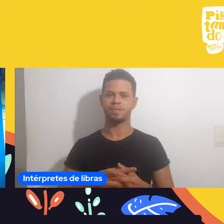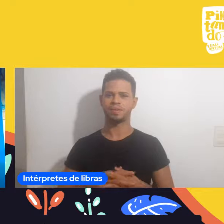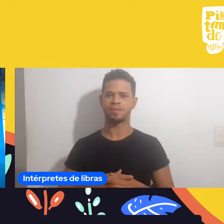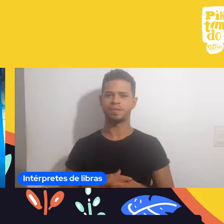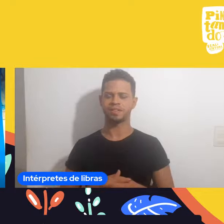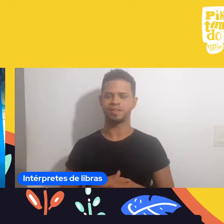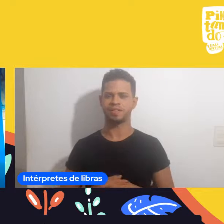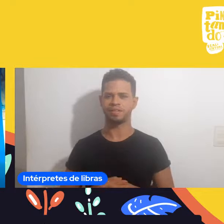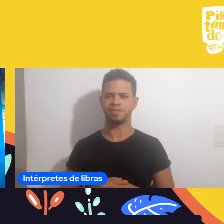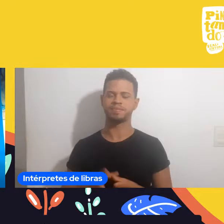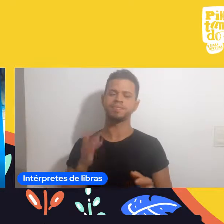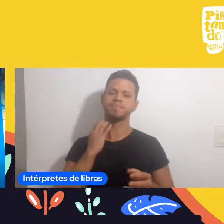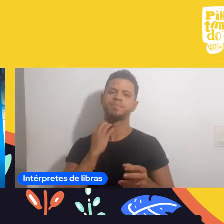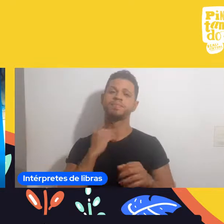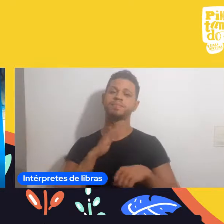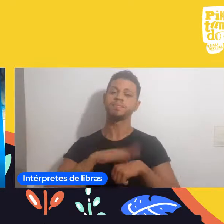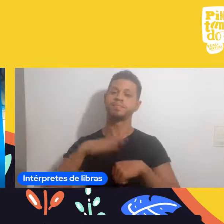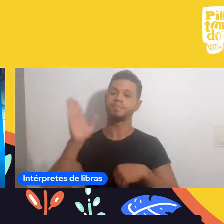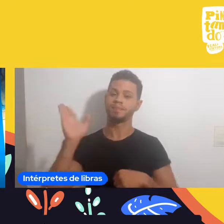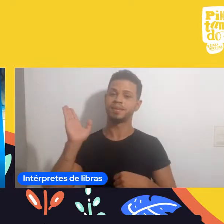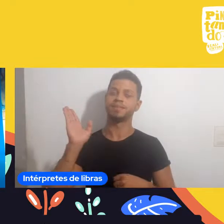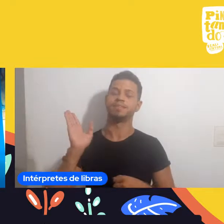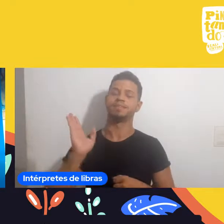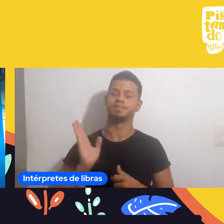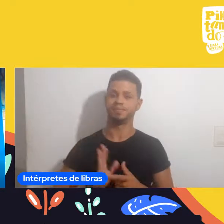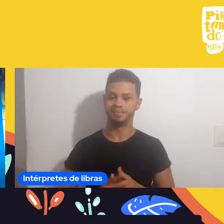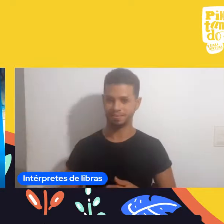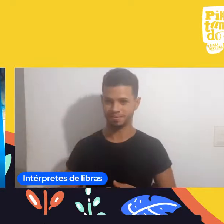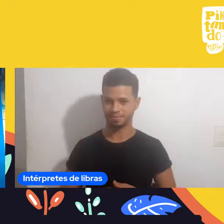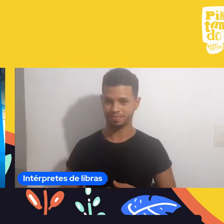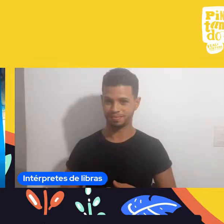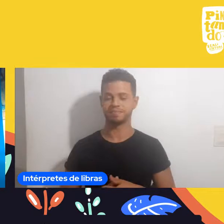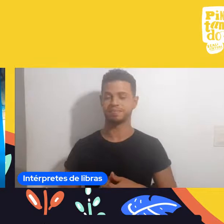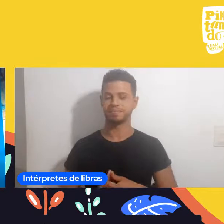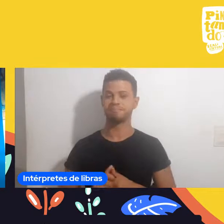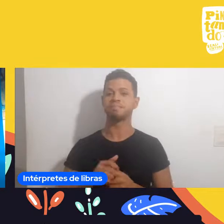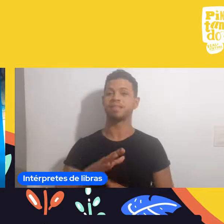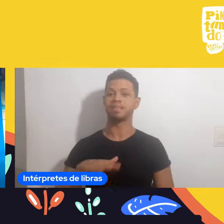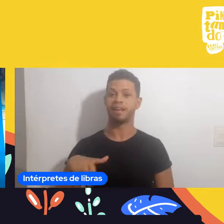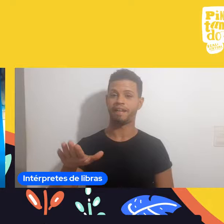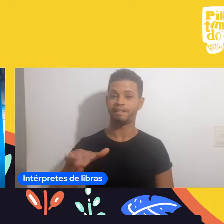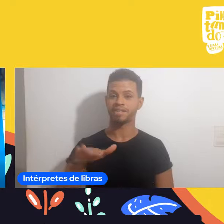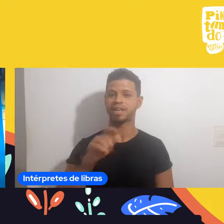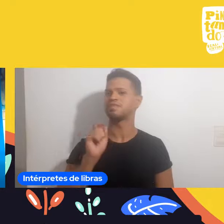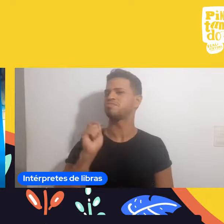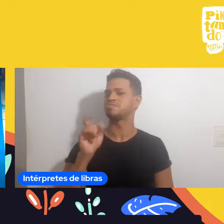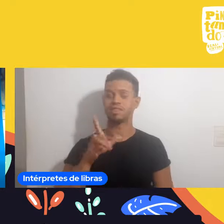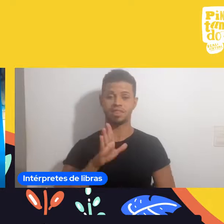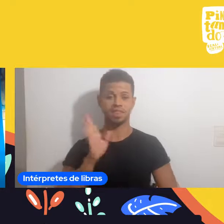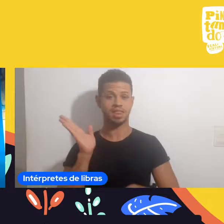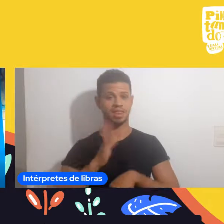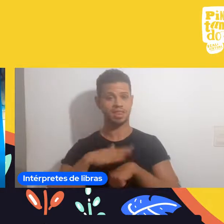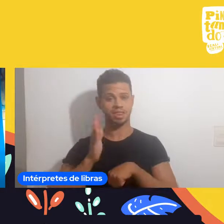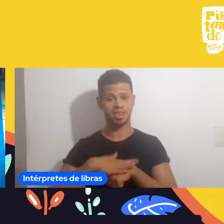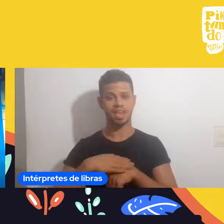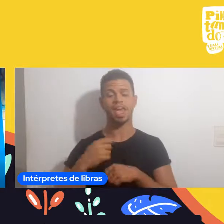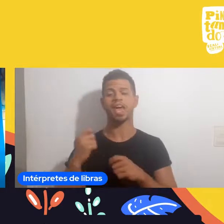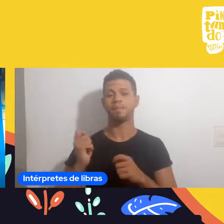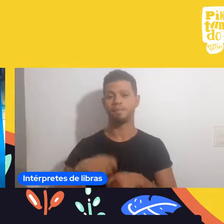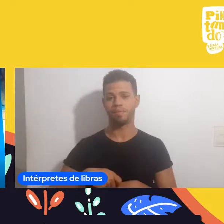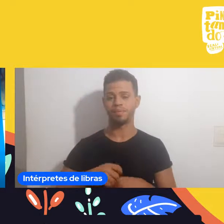olhares para o agora, para essa infância que ainda dá tempo de